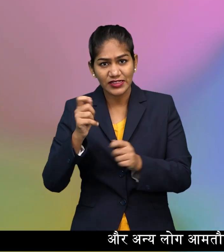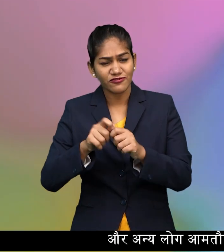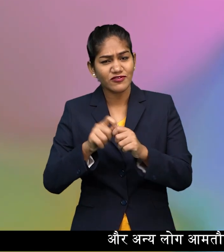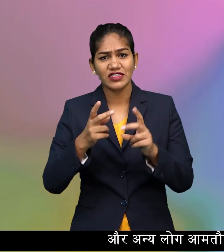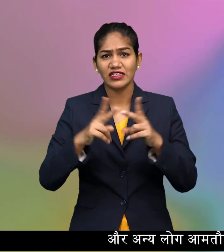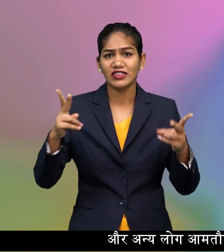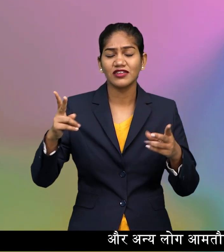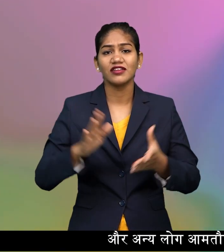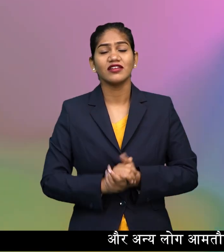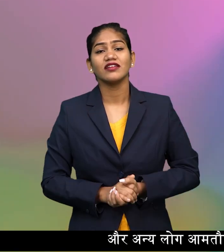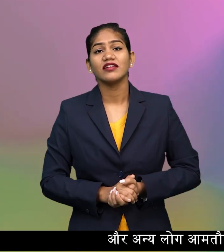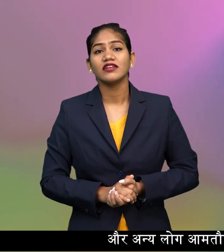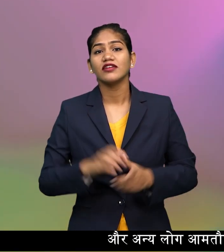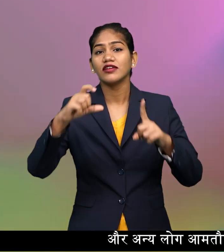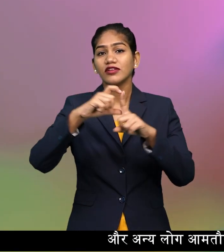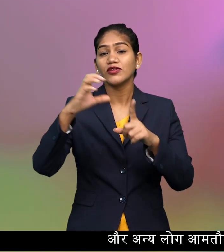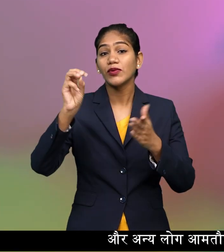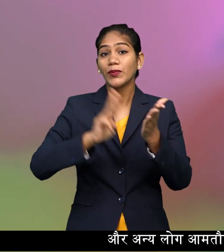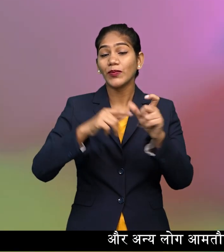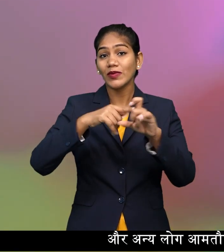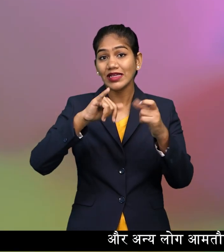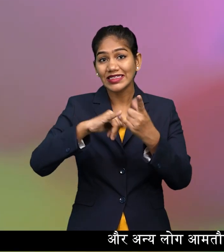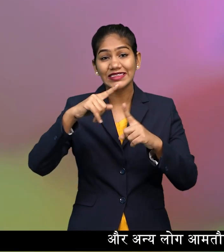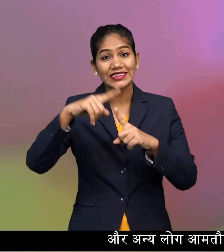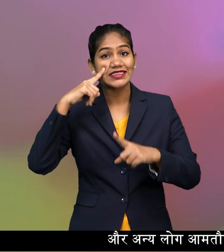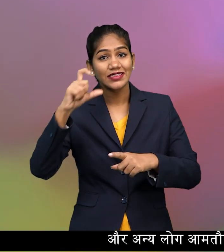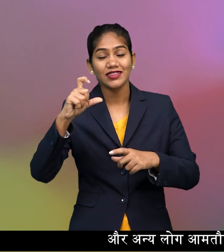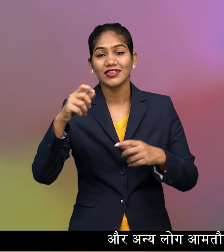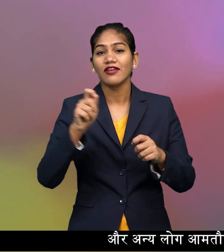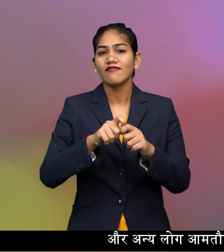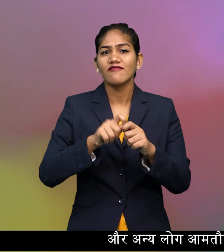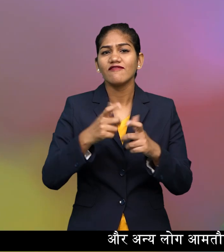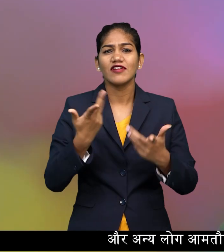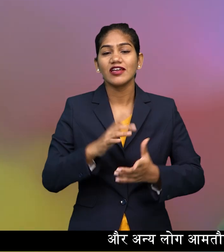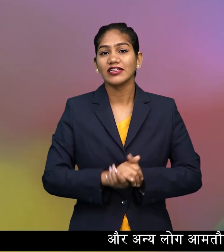लोग आमतौर पर तब तक अपना काम जारी रखते हैं